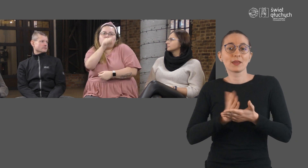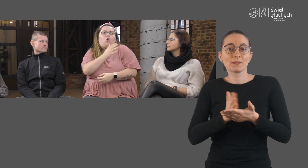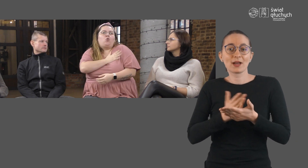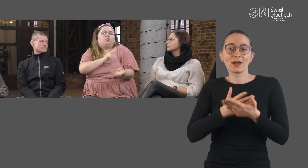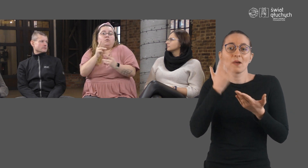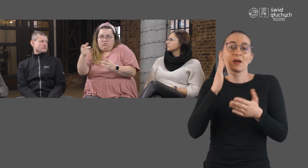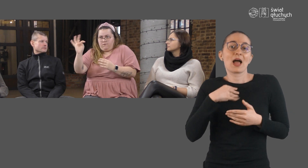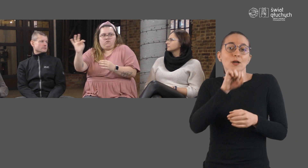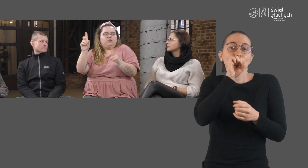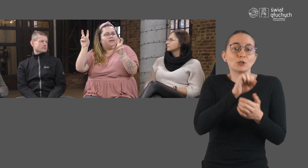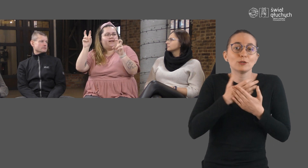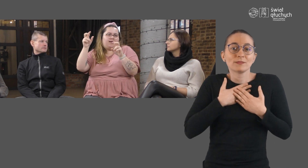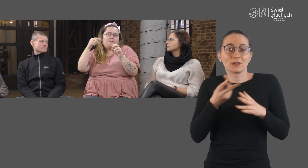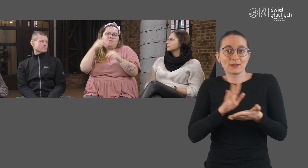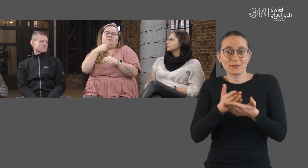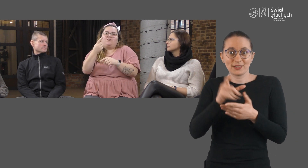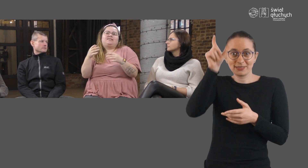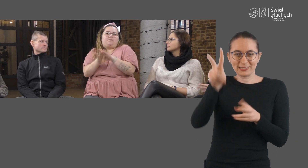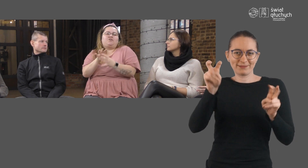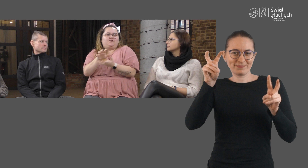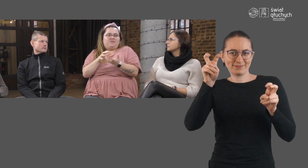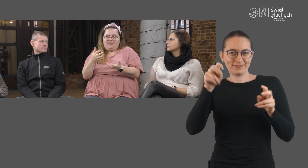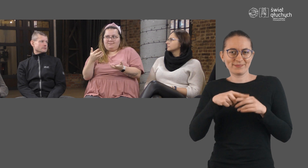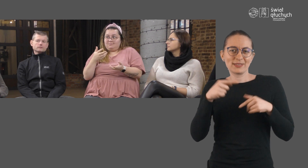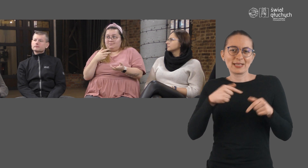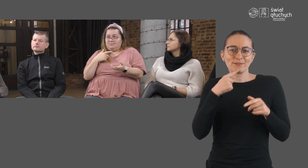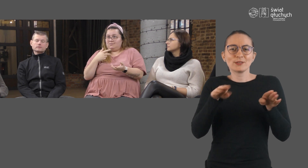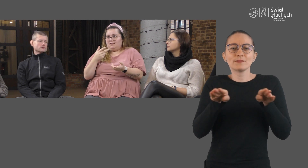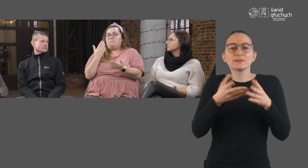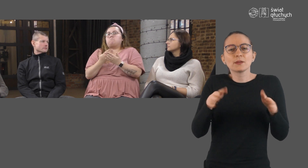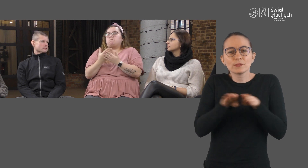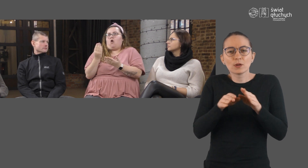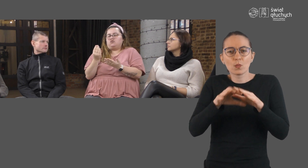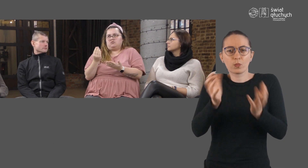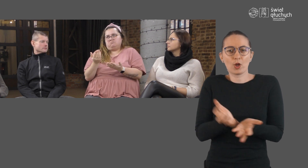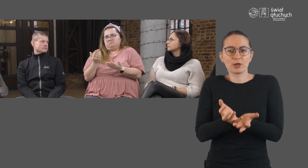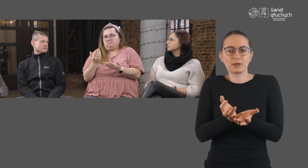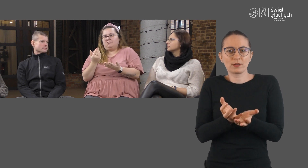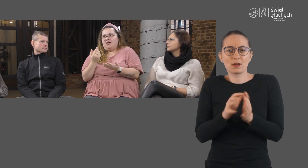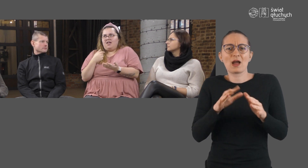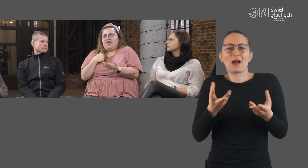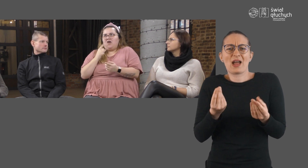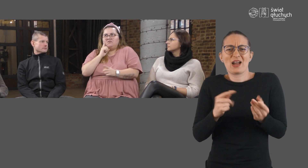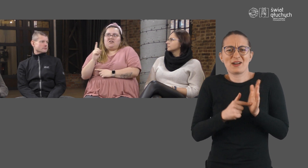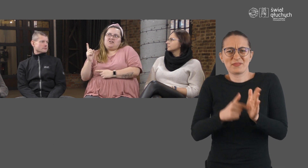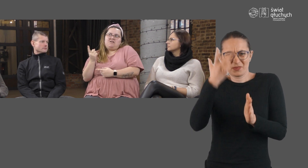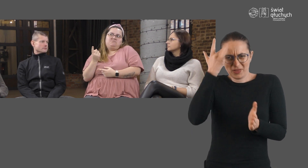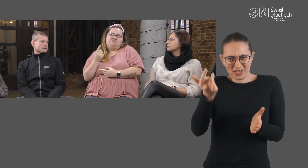mogę ocenić, ale może na przykład tłumacz lubi tłumaczenie. To też jest jego taki zamknięty świat. Po co to